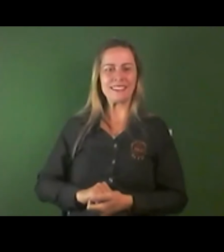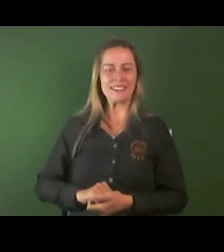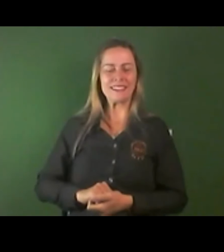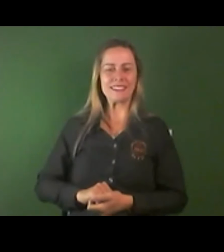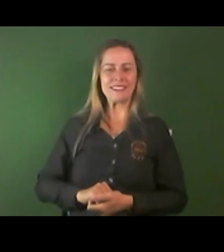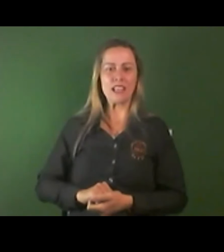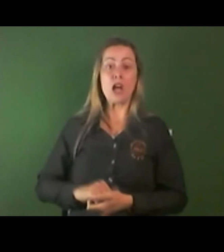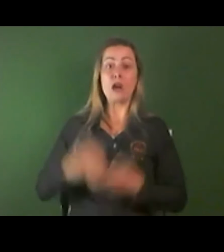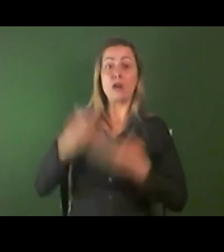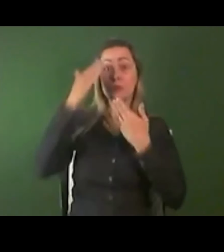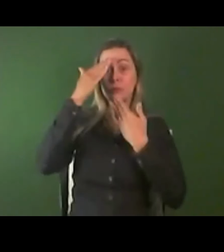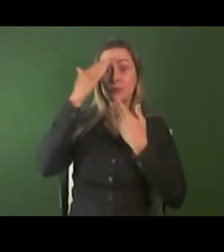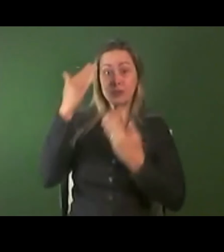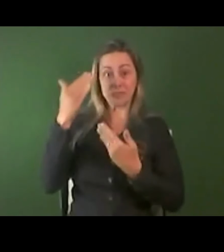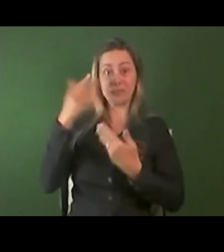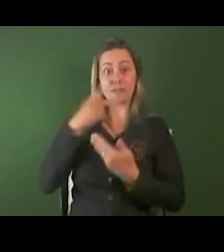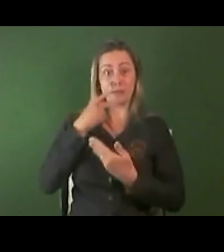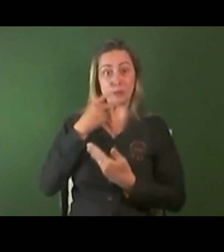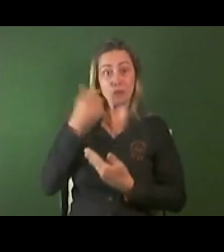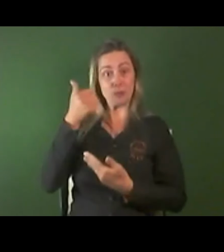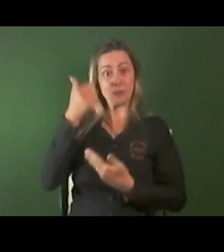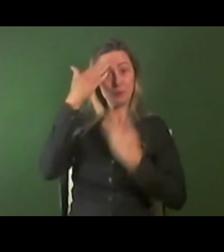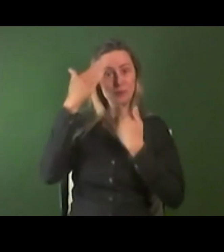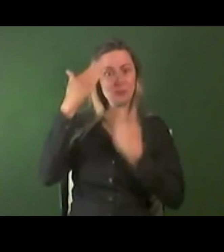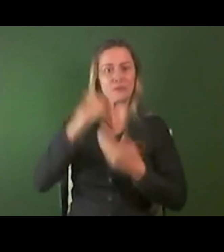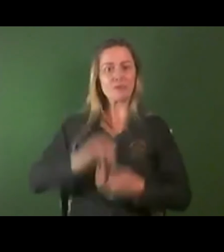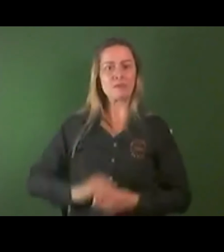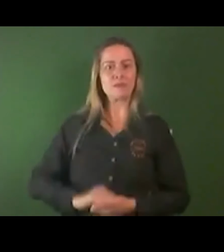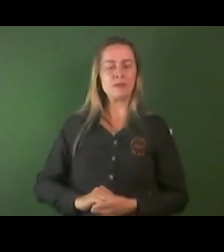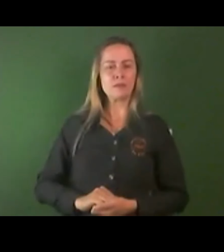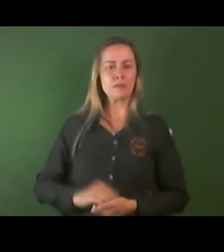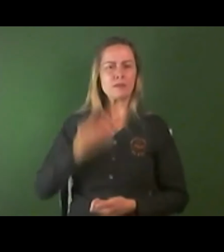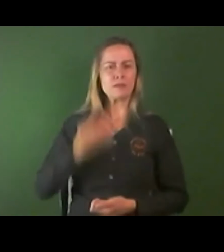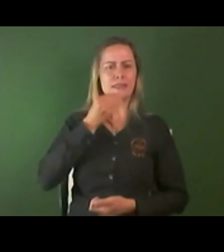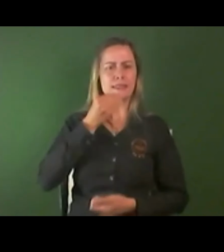Então, obrigado, Laura, pela tua fala. É claro que a cultura